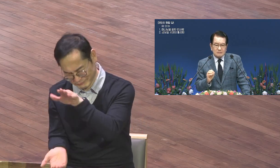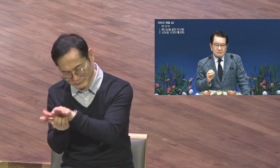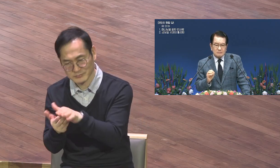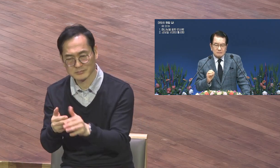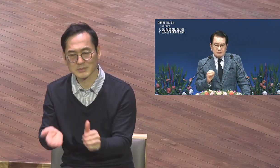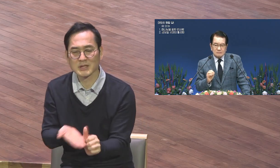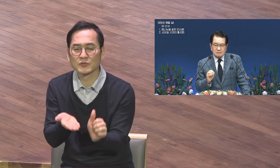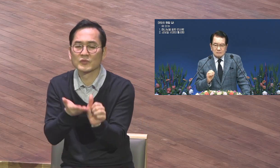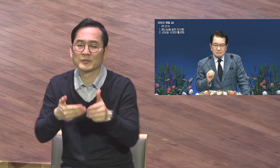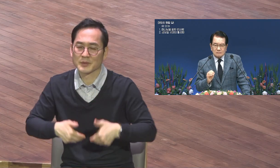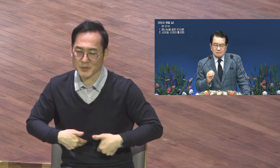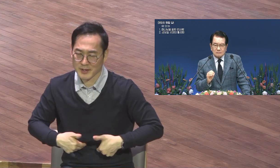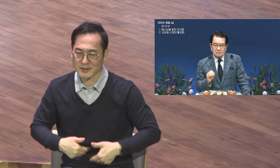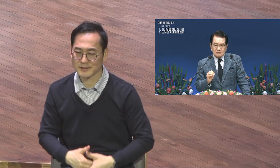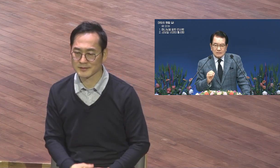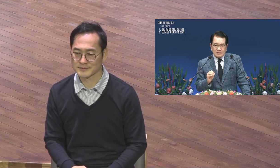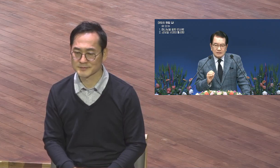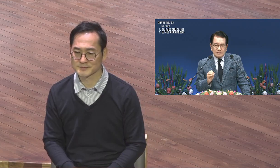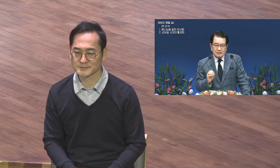서밋.